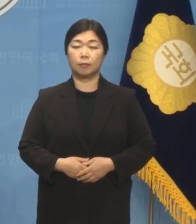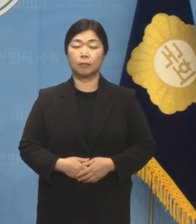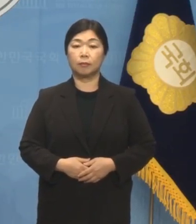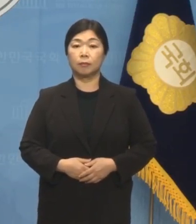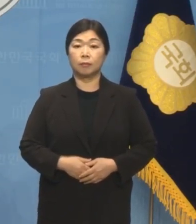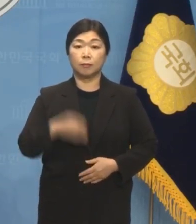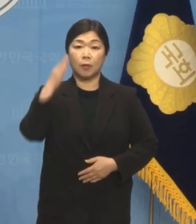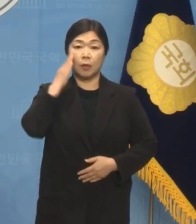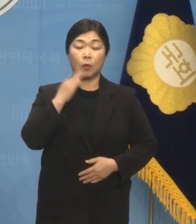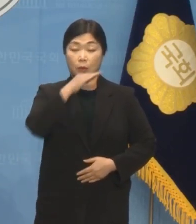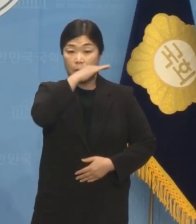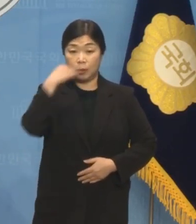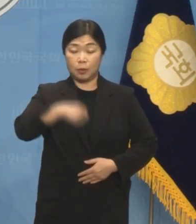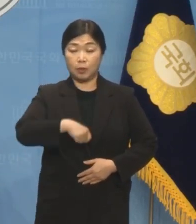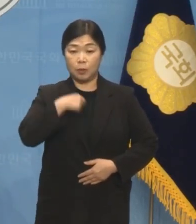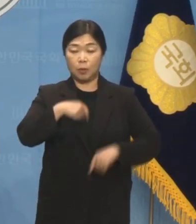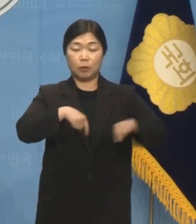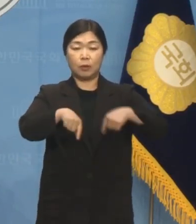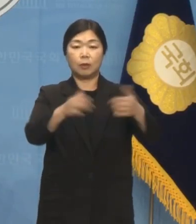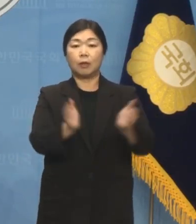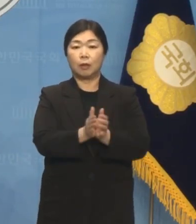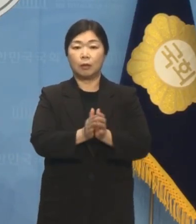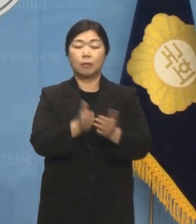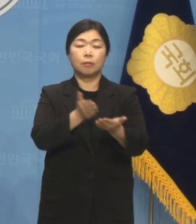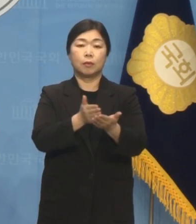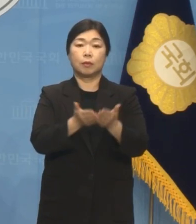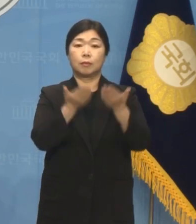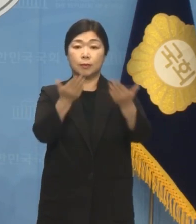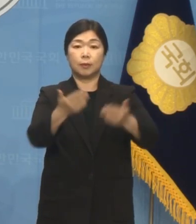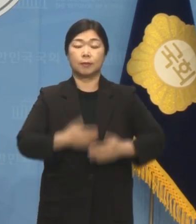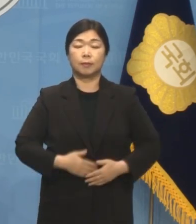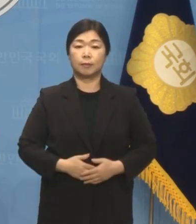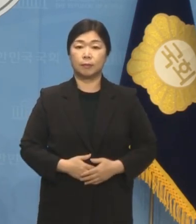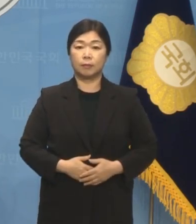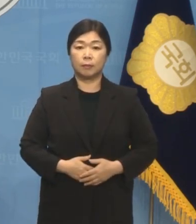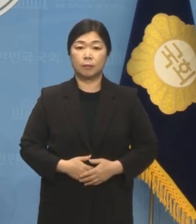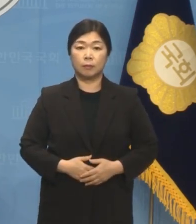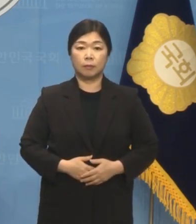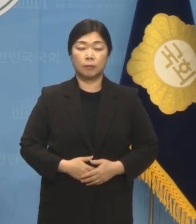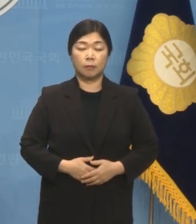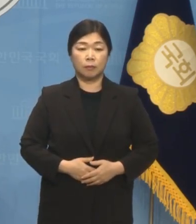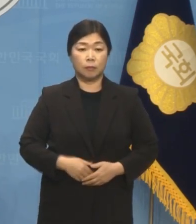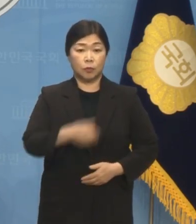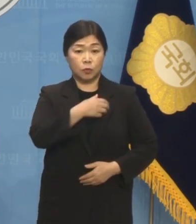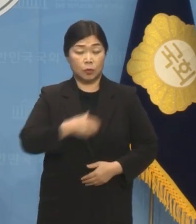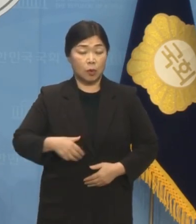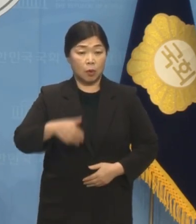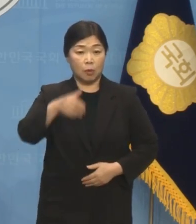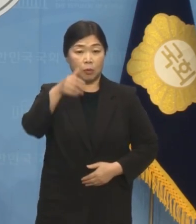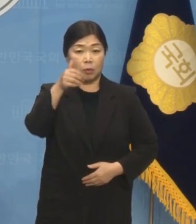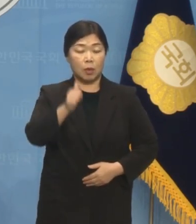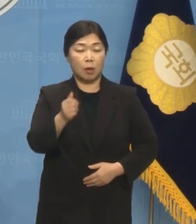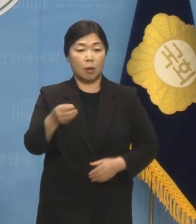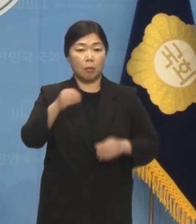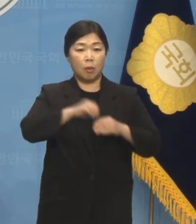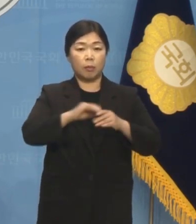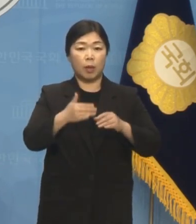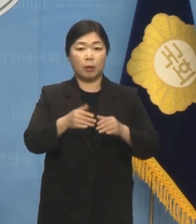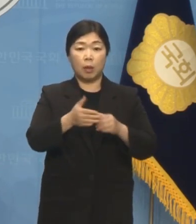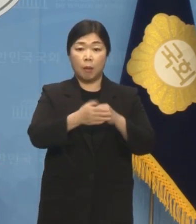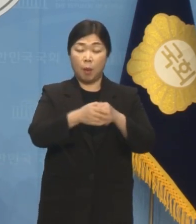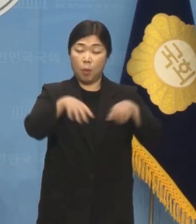예, 녹색정의당 브리핑하겠습니다. 구청장 건물 포함된 마포 관광특구 추진